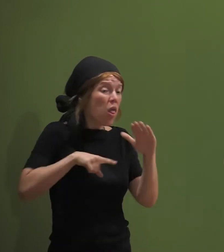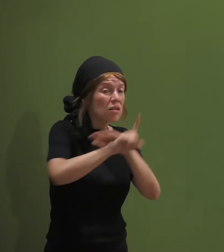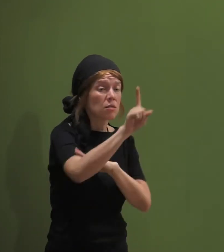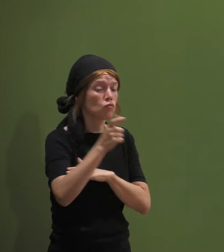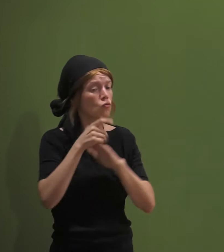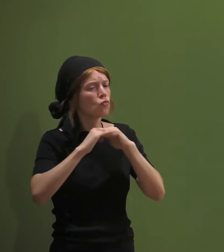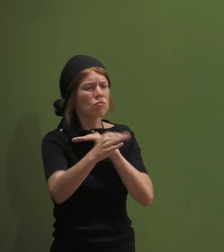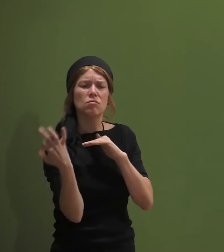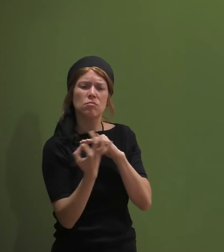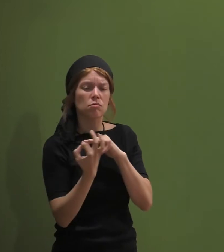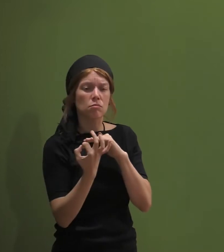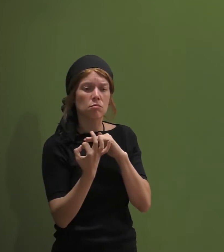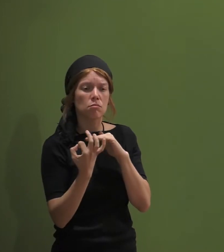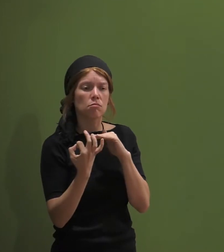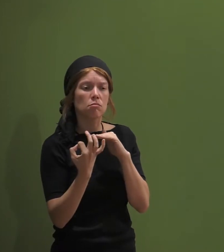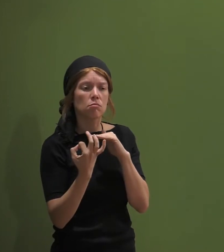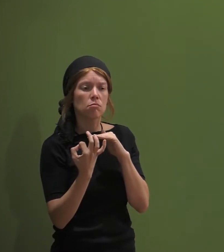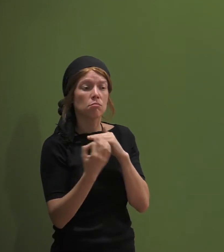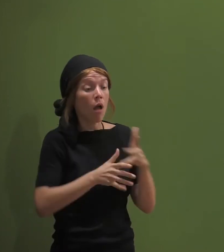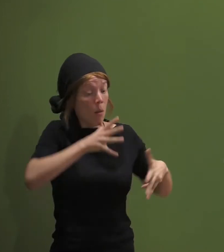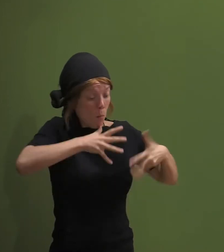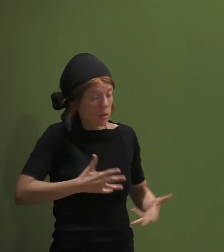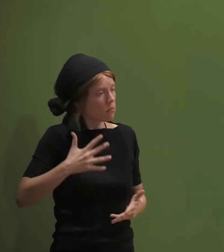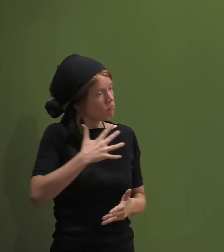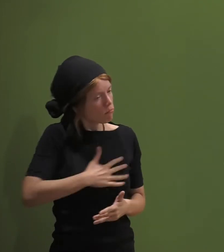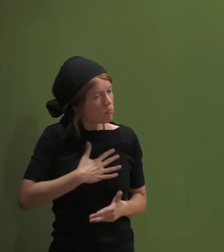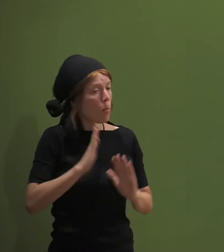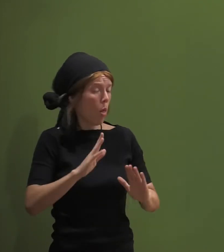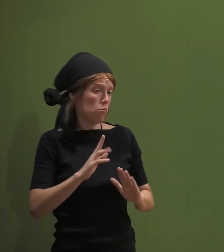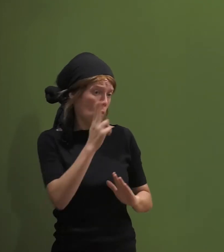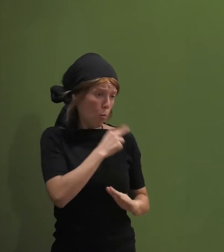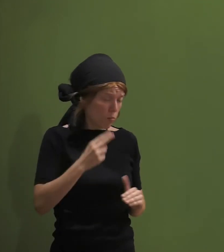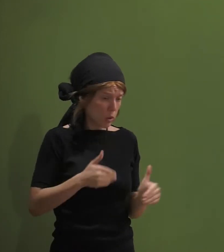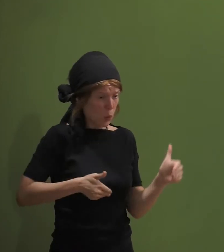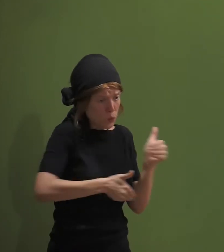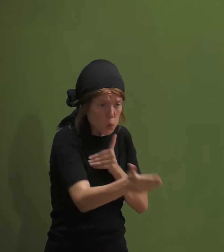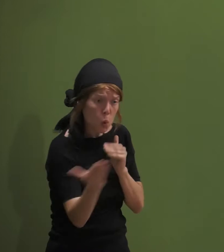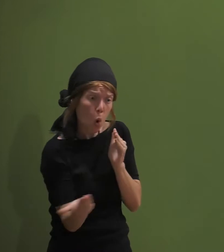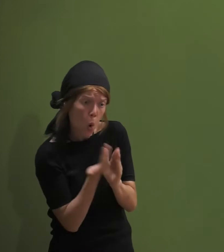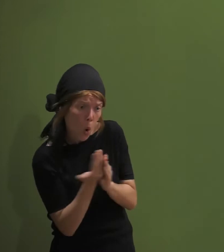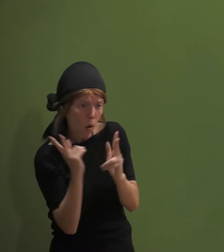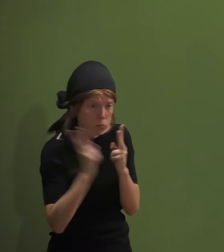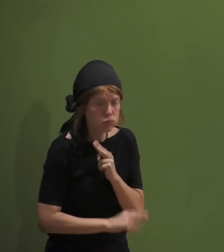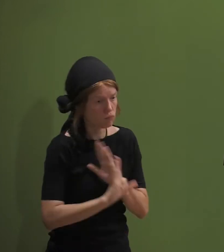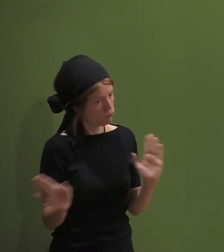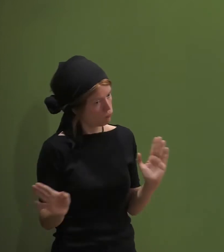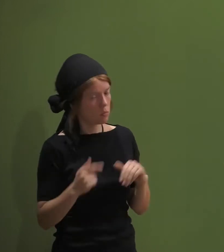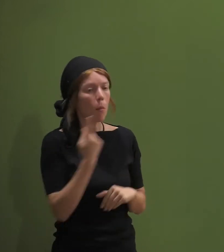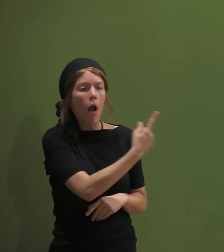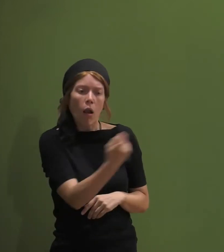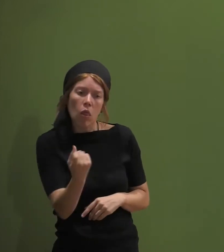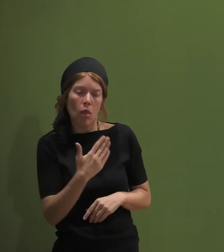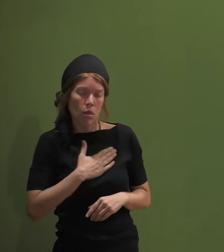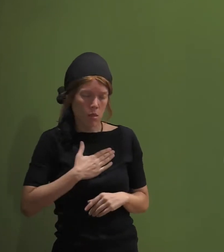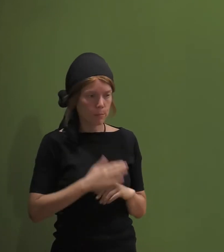como aquel que satisface las necesidades del presente sin comprometer la capacidad de generaciones futuras de satisfacer sus propias